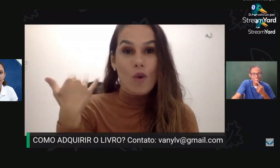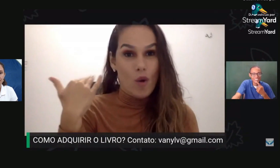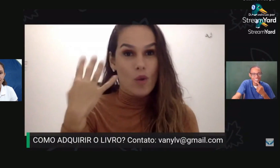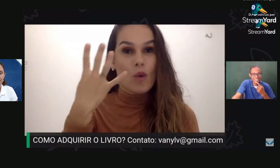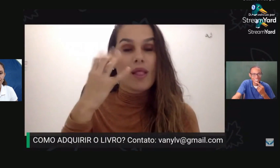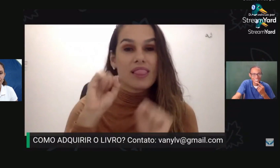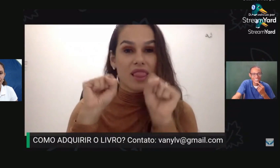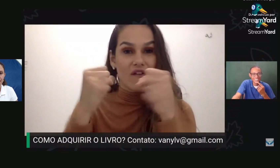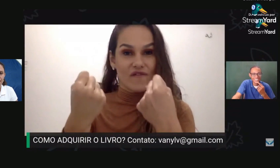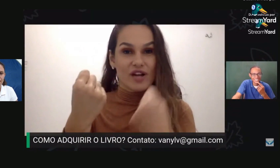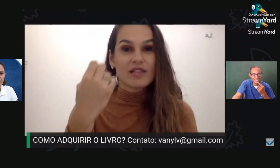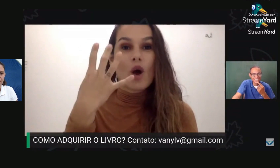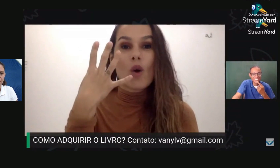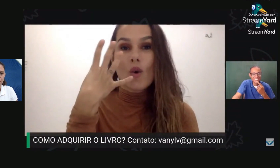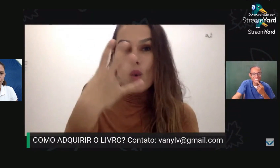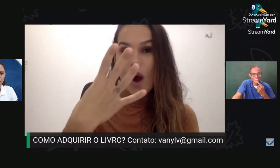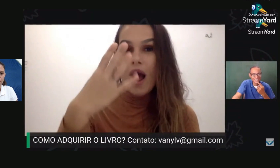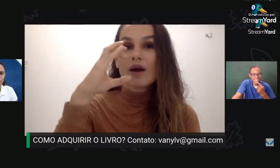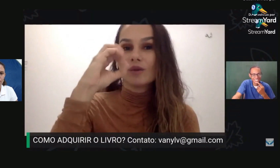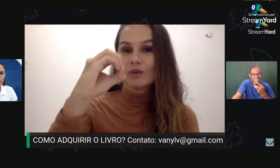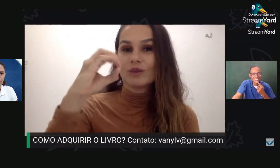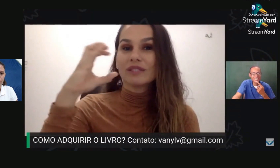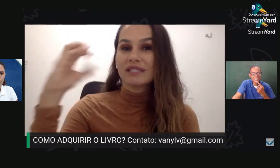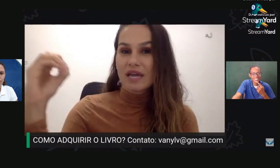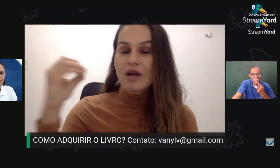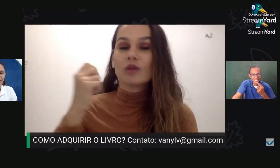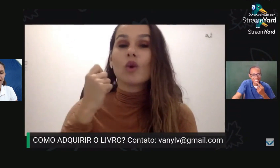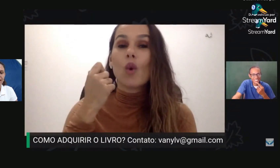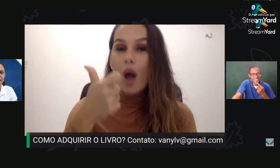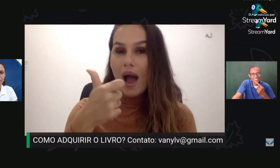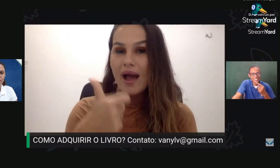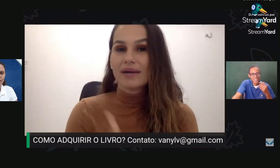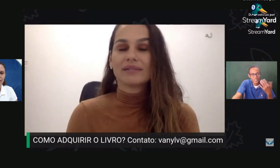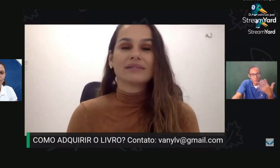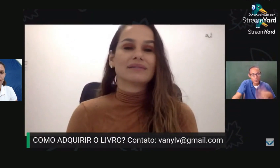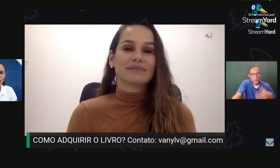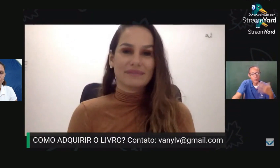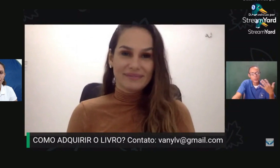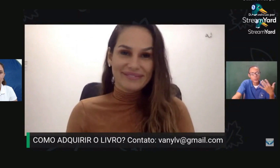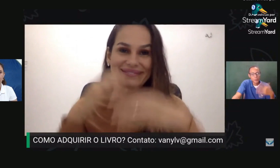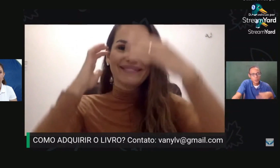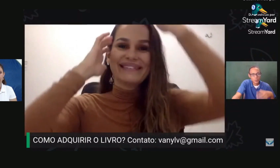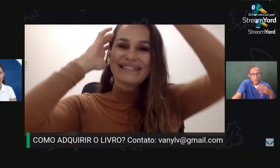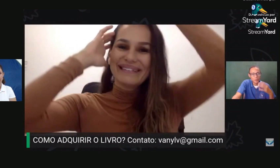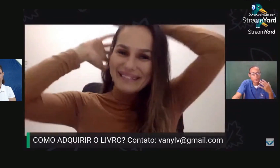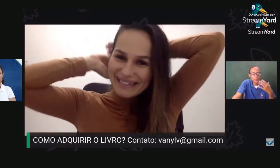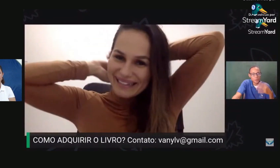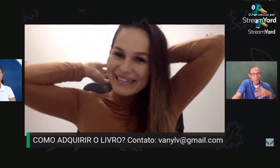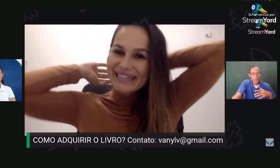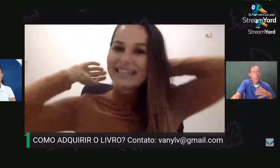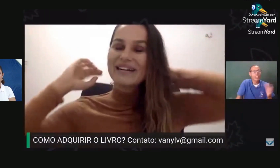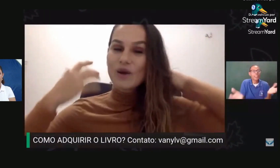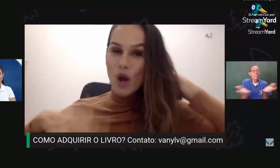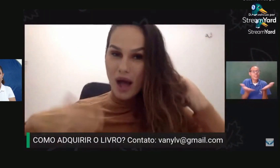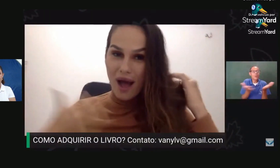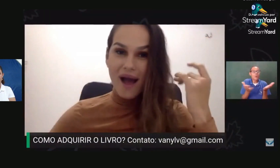sim. Mas, né, quando eu me esforcei ali para fazer, foi realmente quase 400